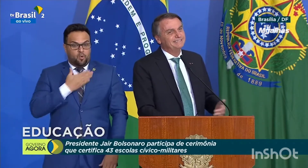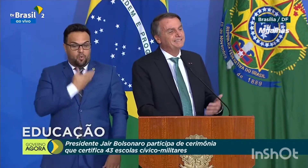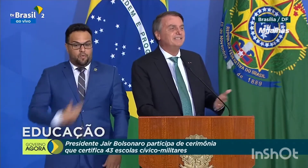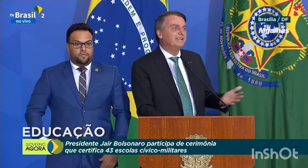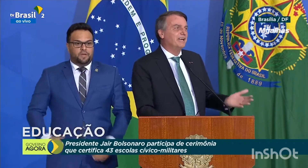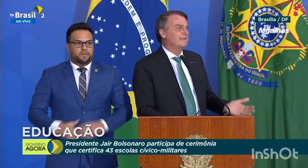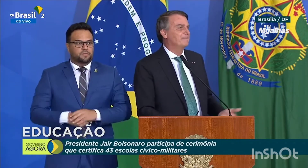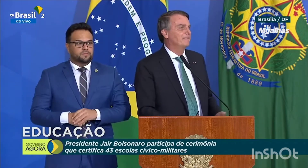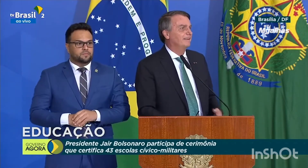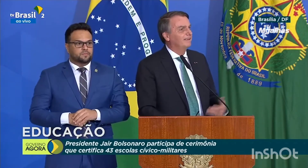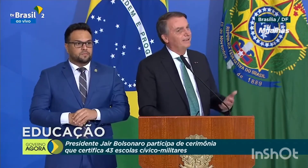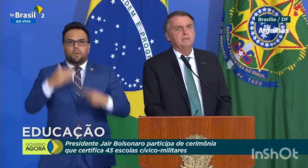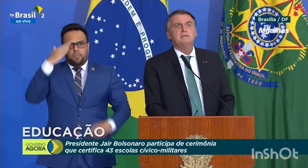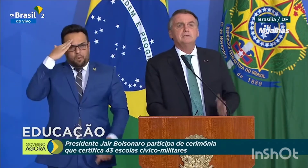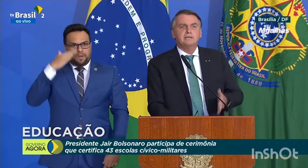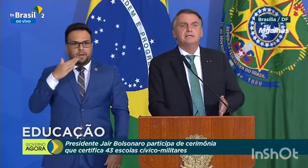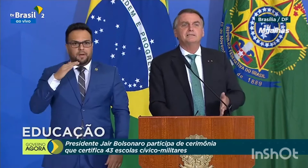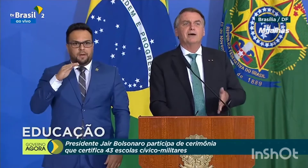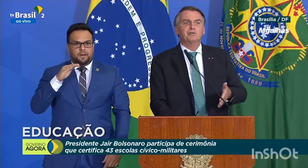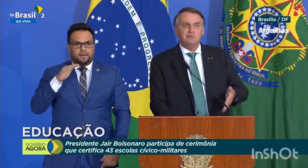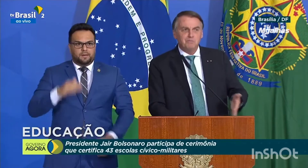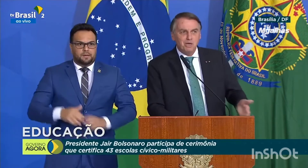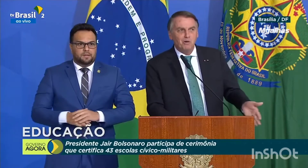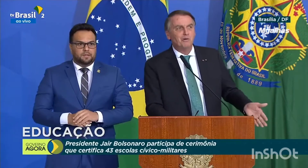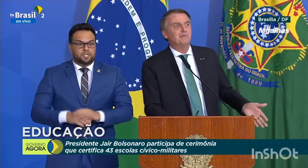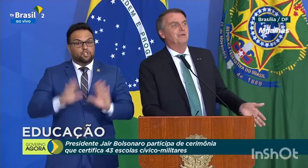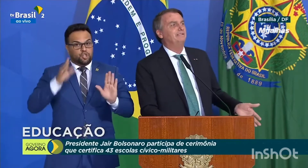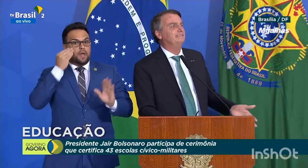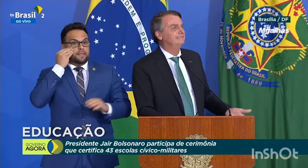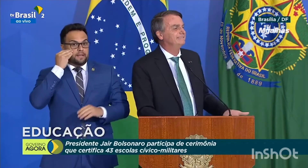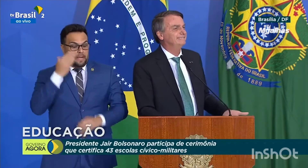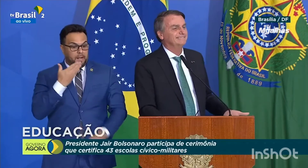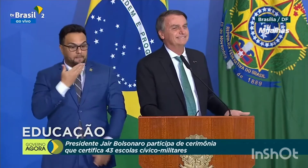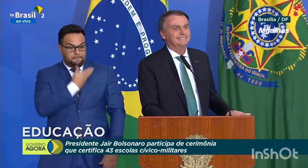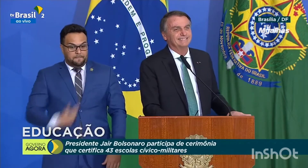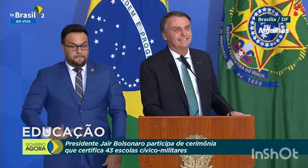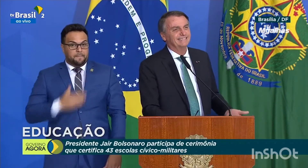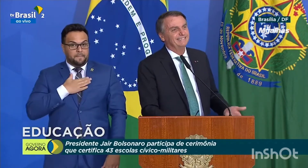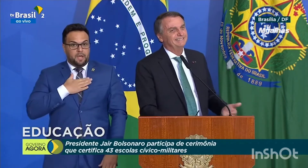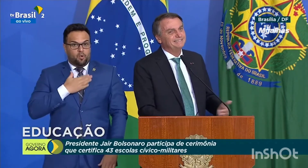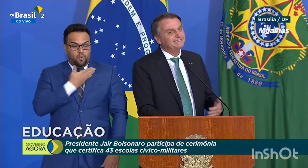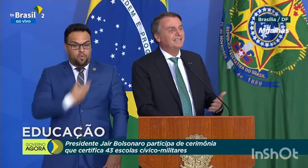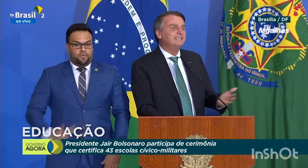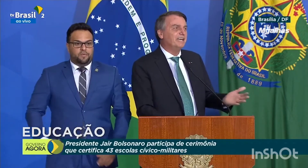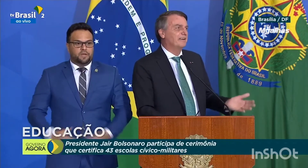Luiz Henrique mandetta do meu governo